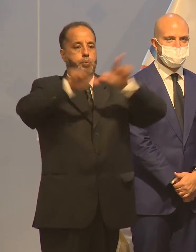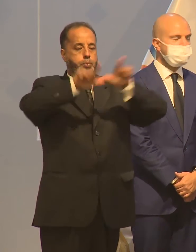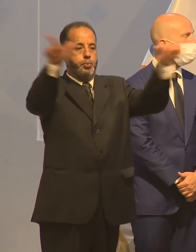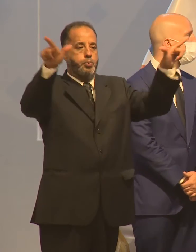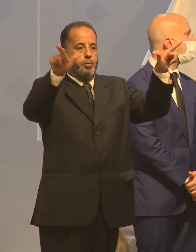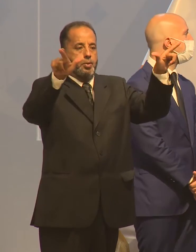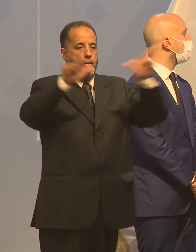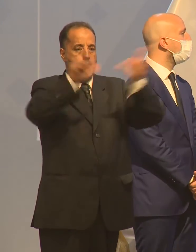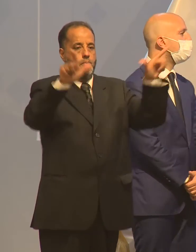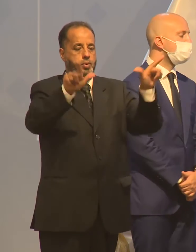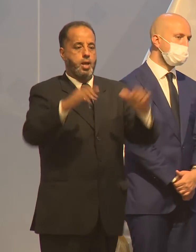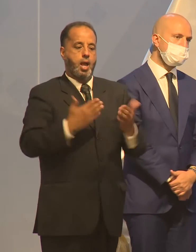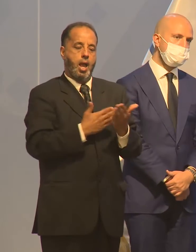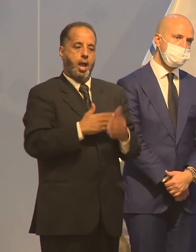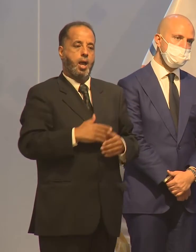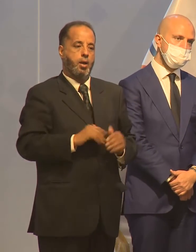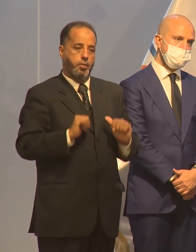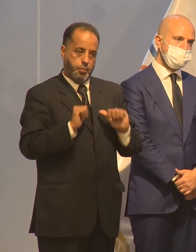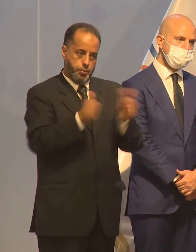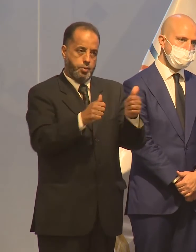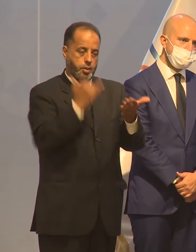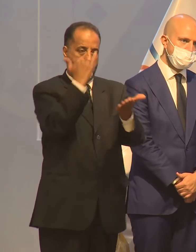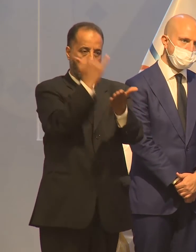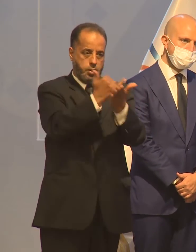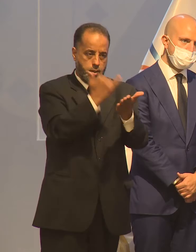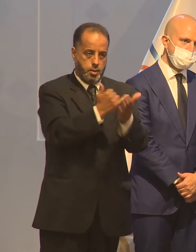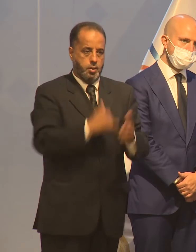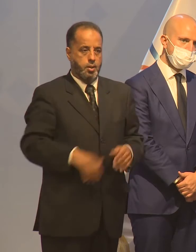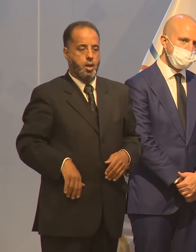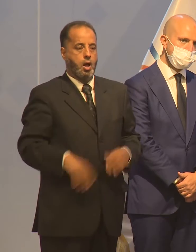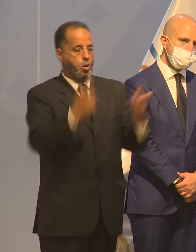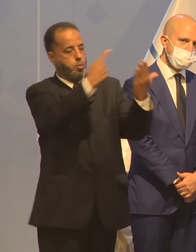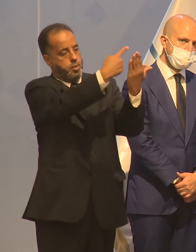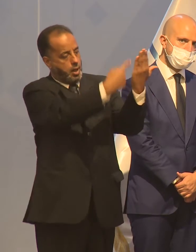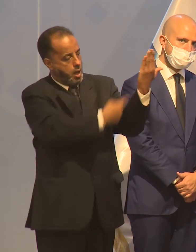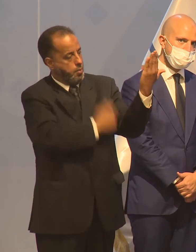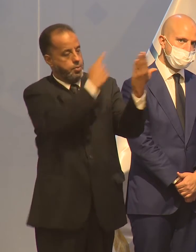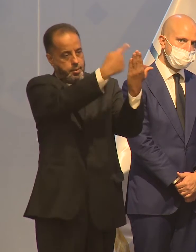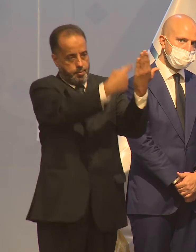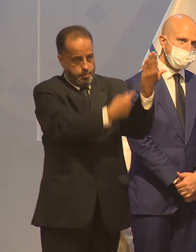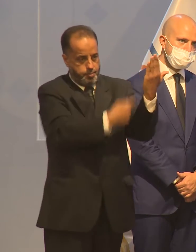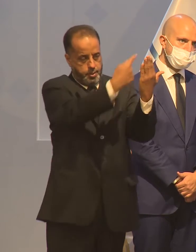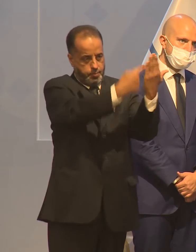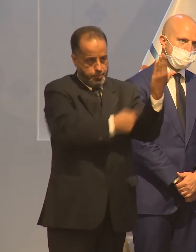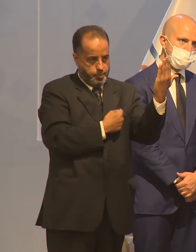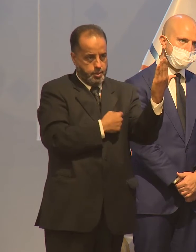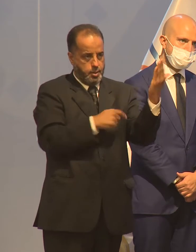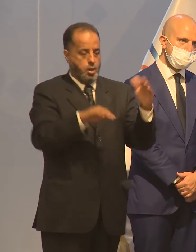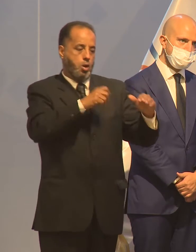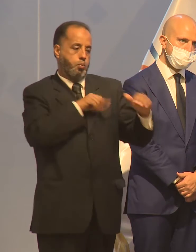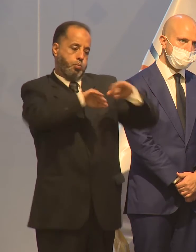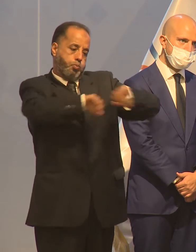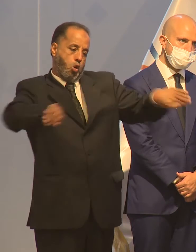أي نظام سوف يتقدم، هل سوف يتقدم بنظام القائمة أو سوف يتقدم مستقل